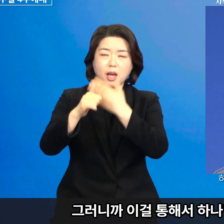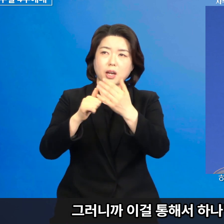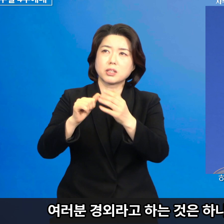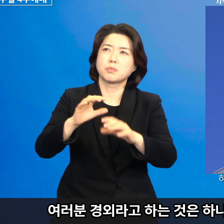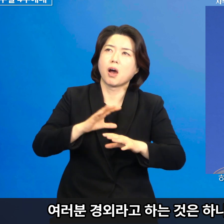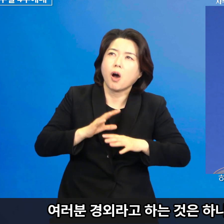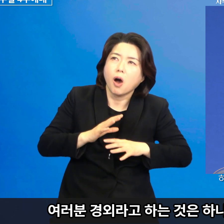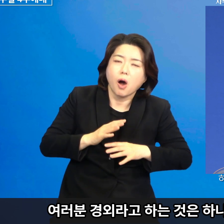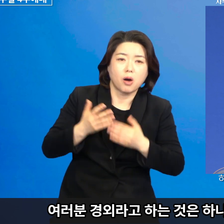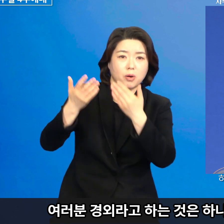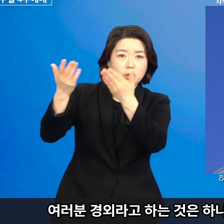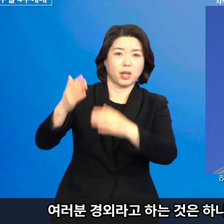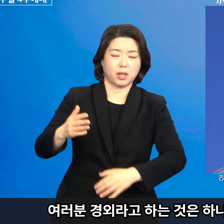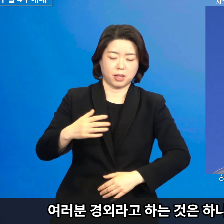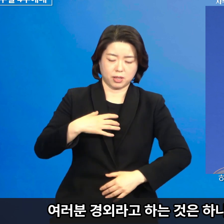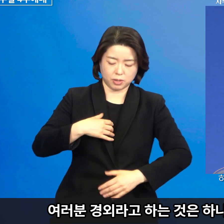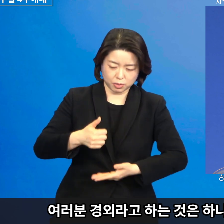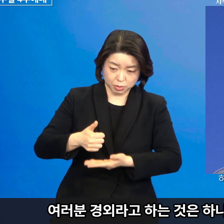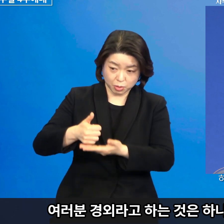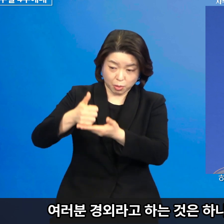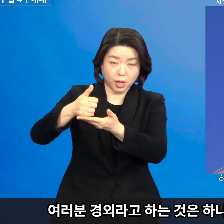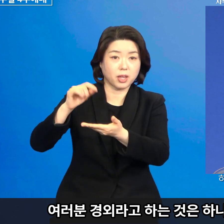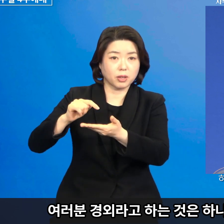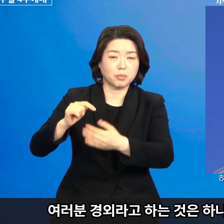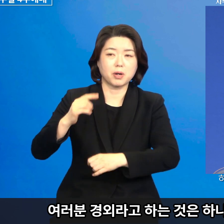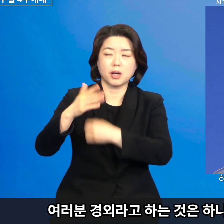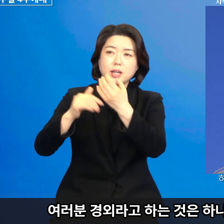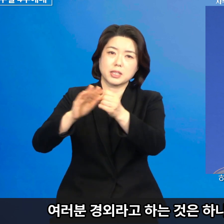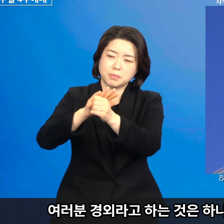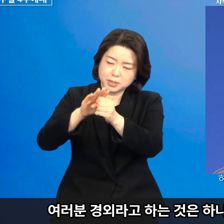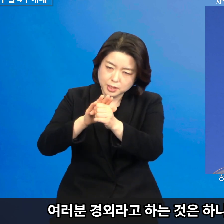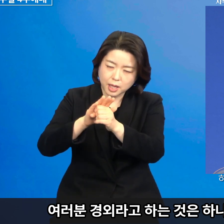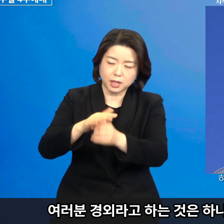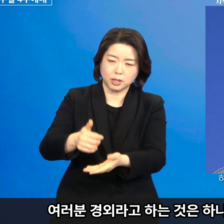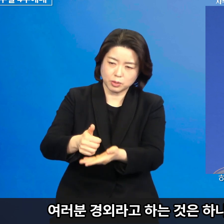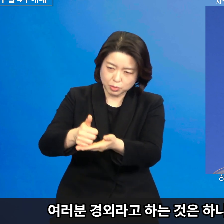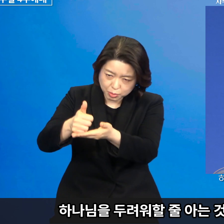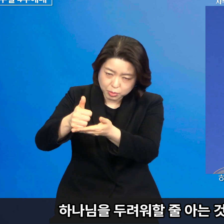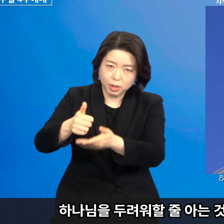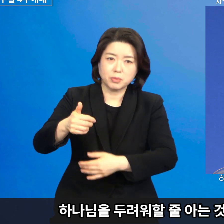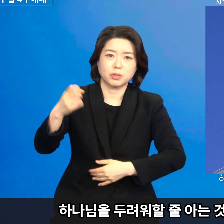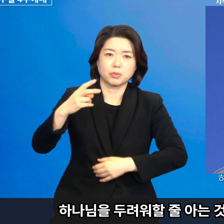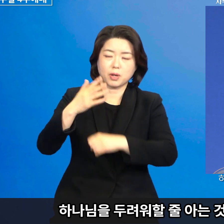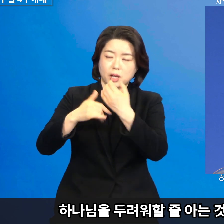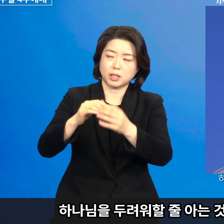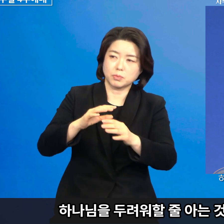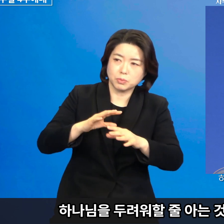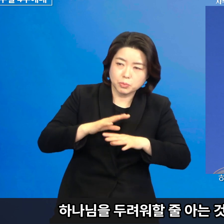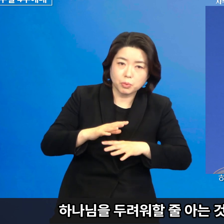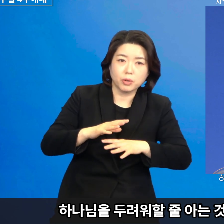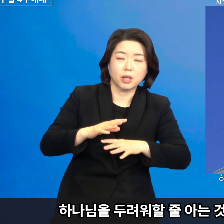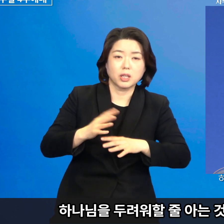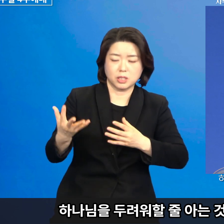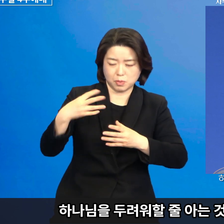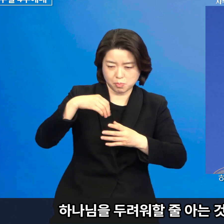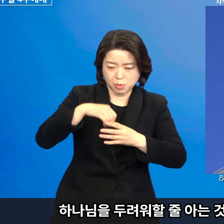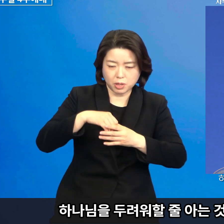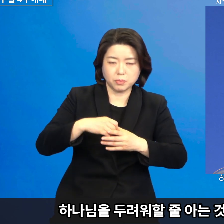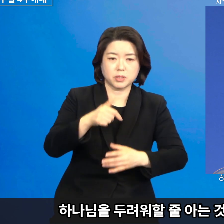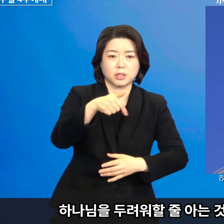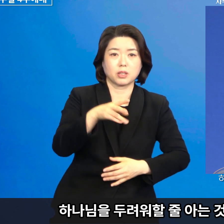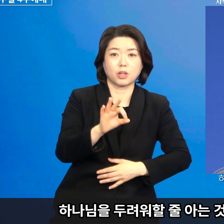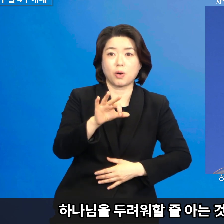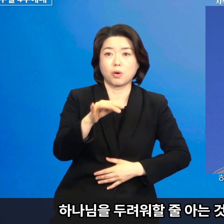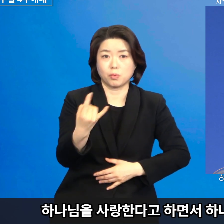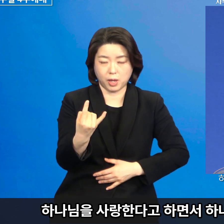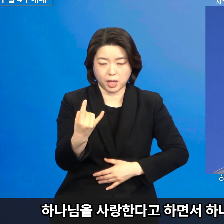줄 아는 것. 여러분, 경외라고 하는 것은 하나님을 사랑하면서 존중하면서 하나님을 두려울 줄 아는 것이 바로 경외라는